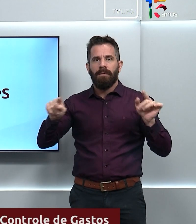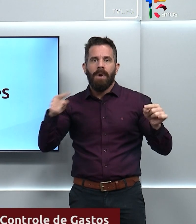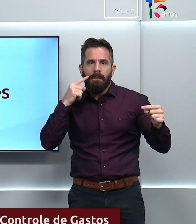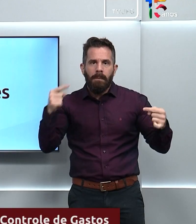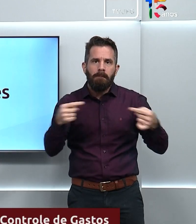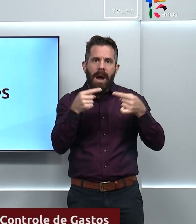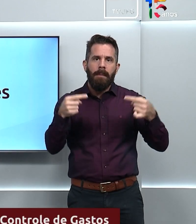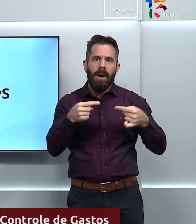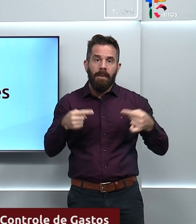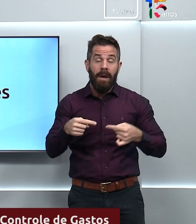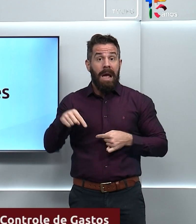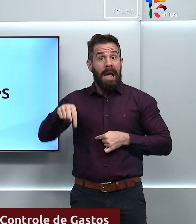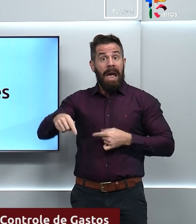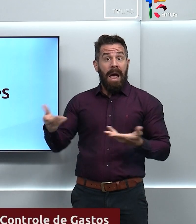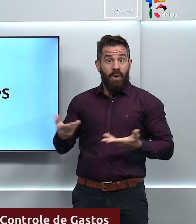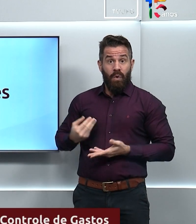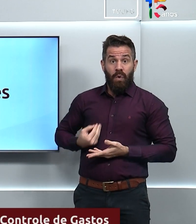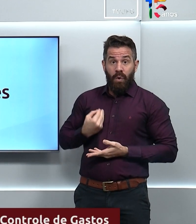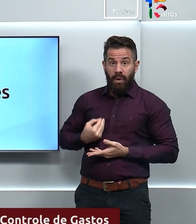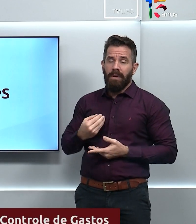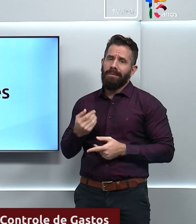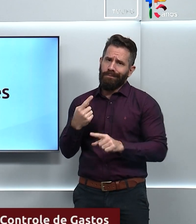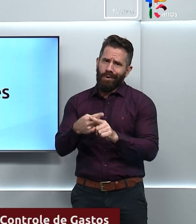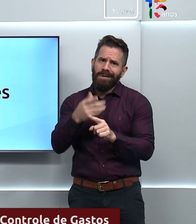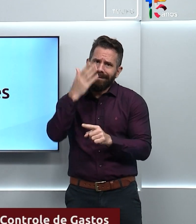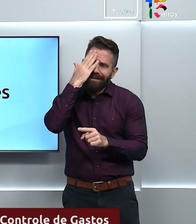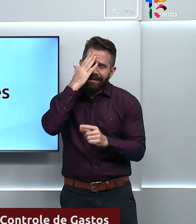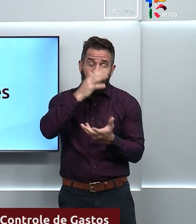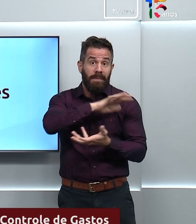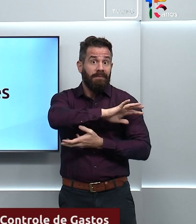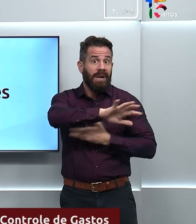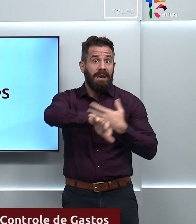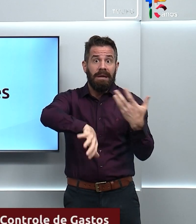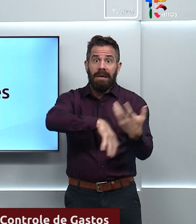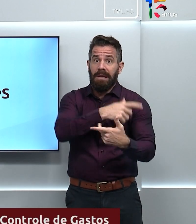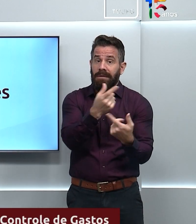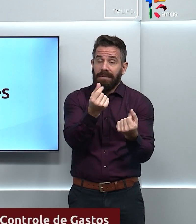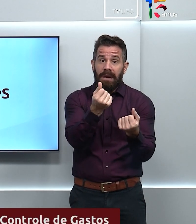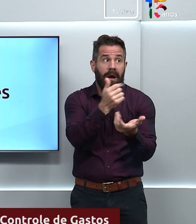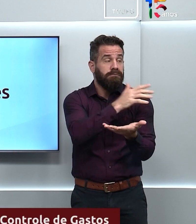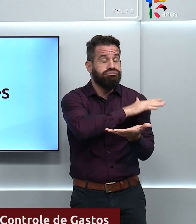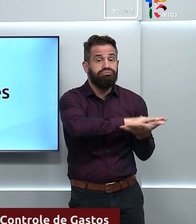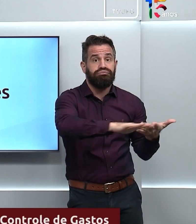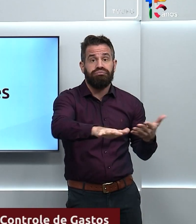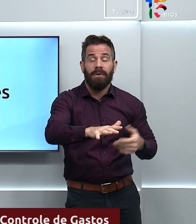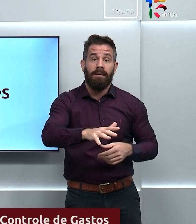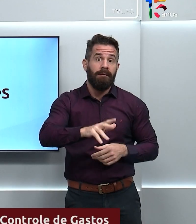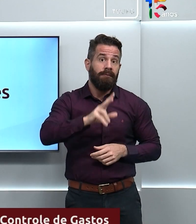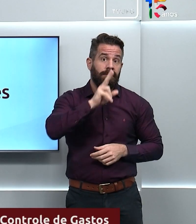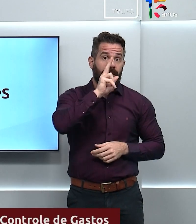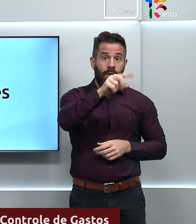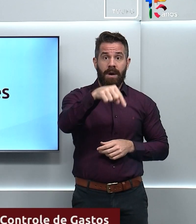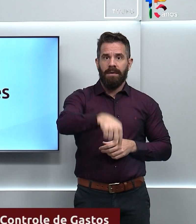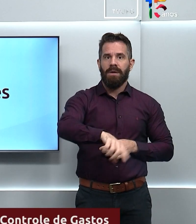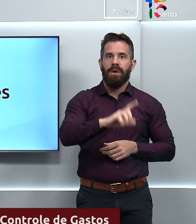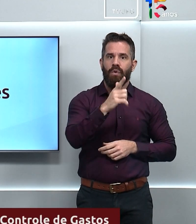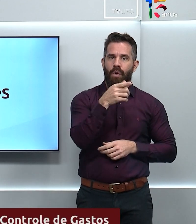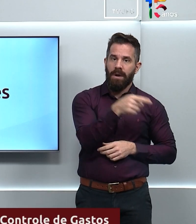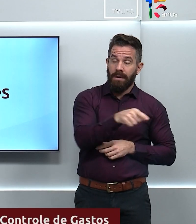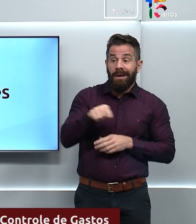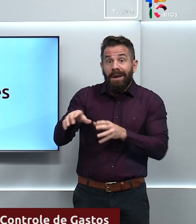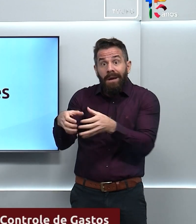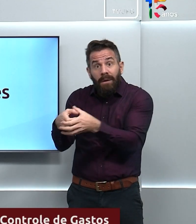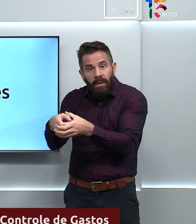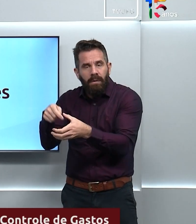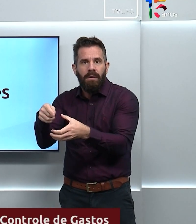em meio a um contexto de crise financeira que Goiânia tem vivido nos últimos anos. E ele pretende reduzir os gastos e evitar